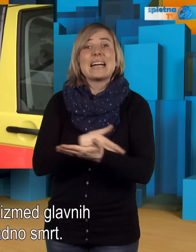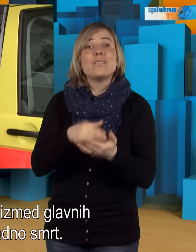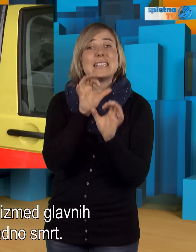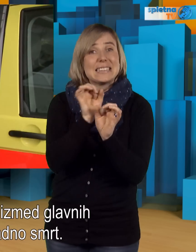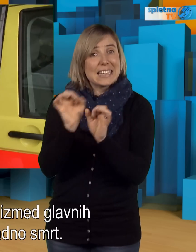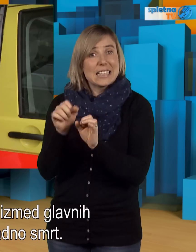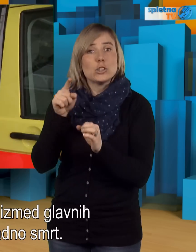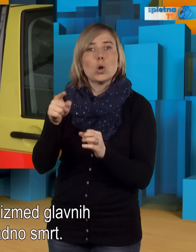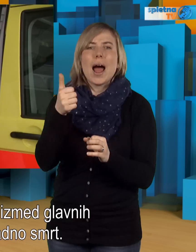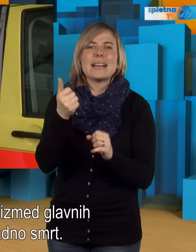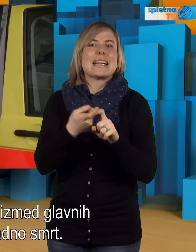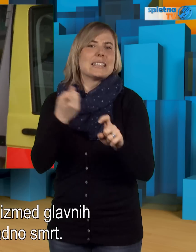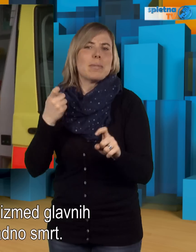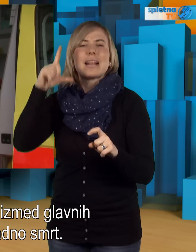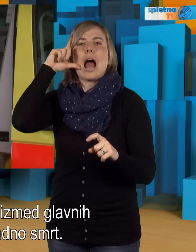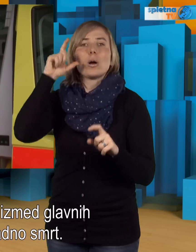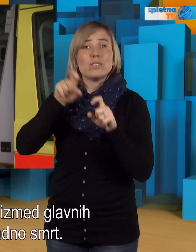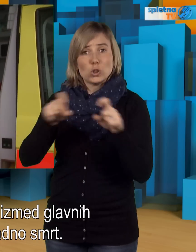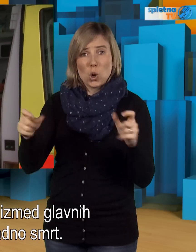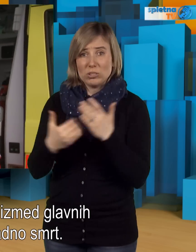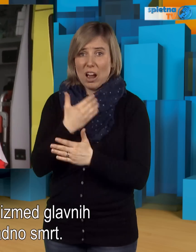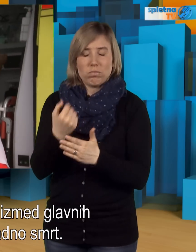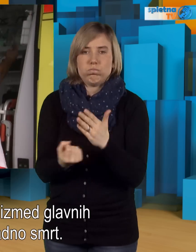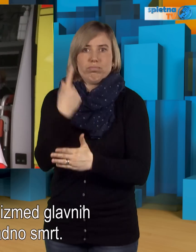Krvni strdki so eden od glavnih vzrokov za nenadno smrt.